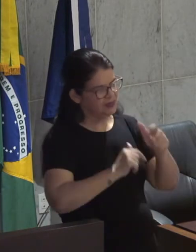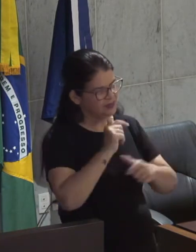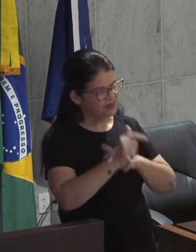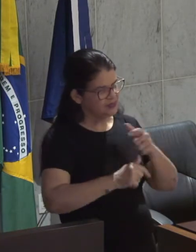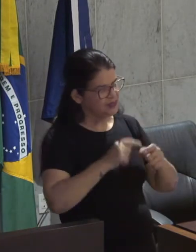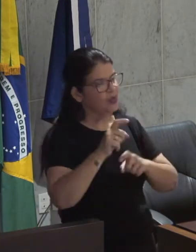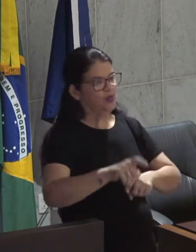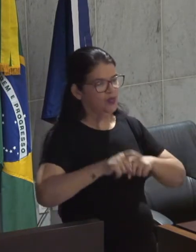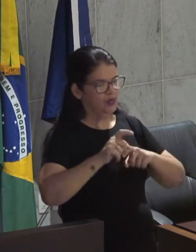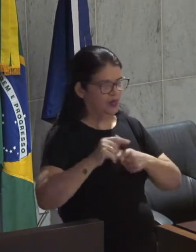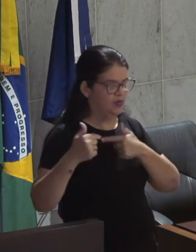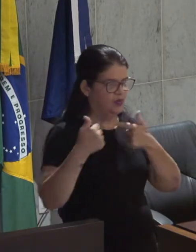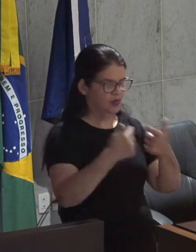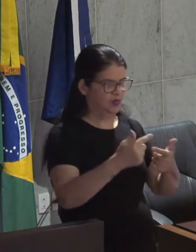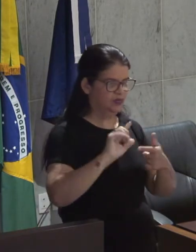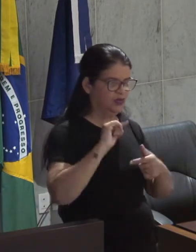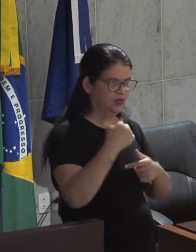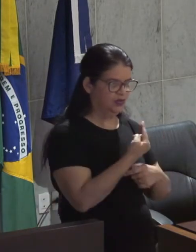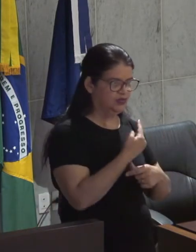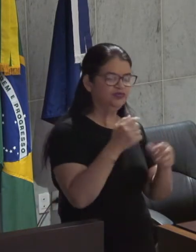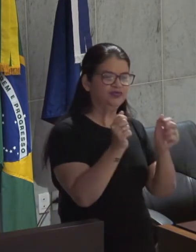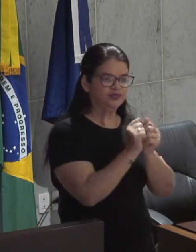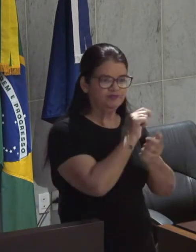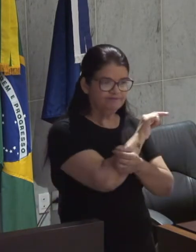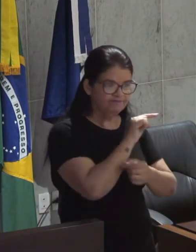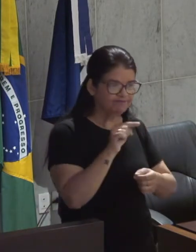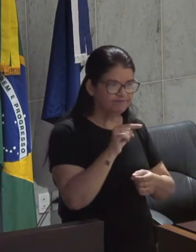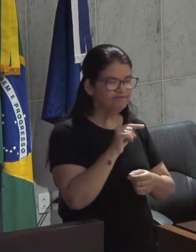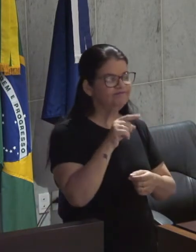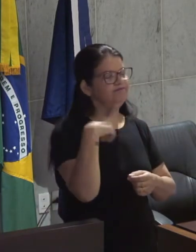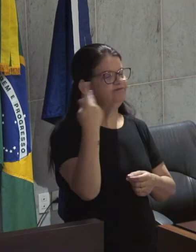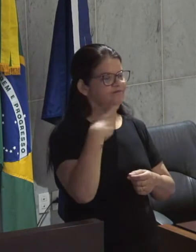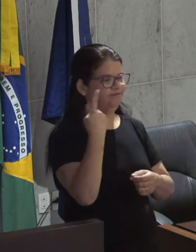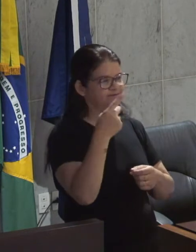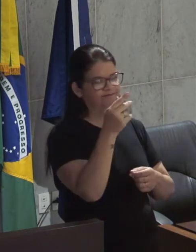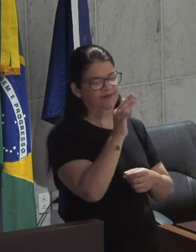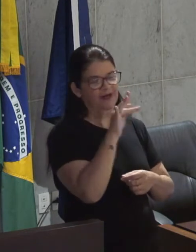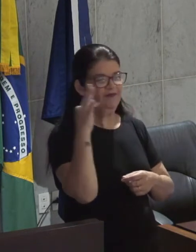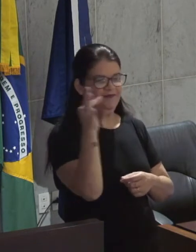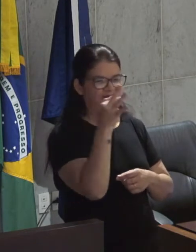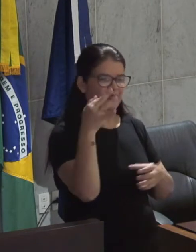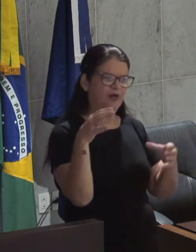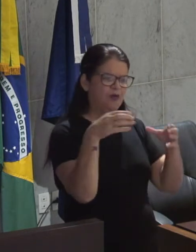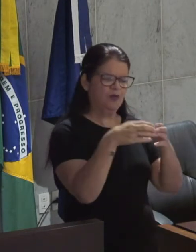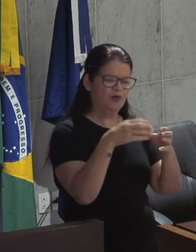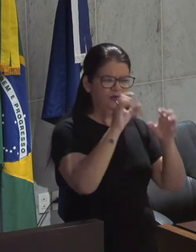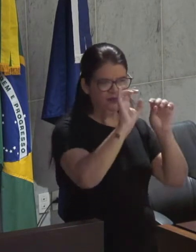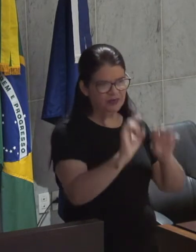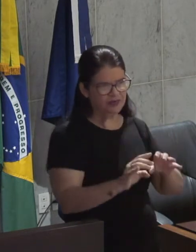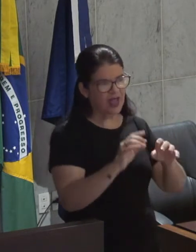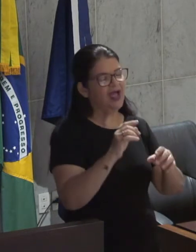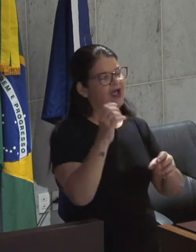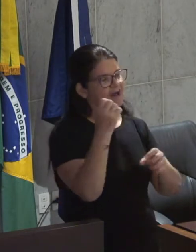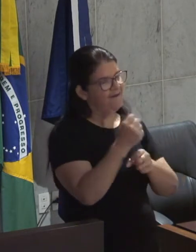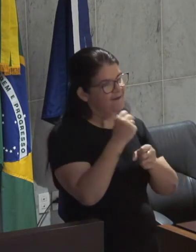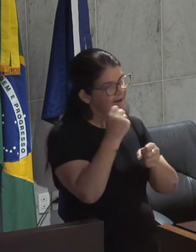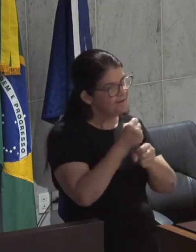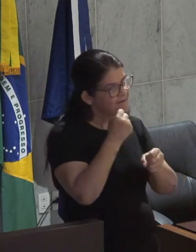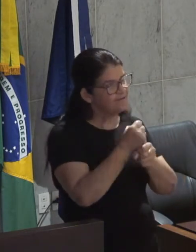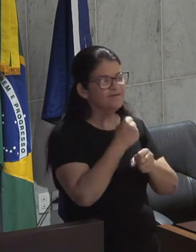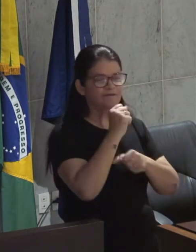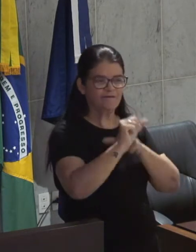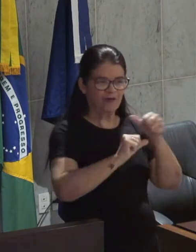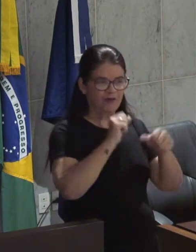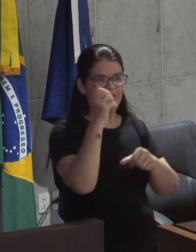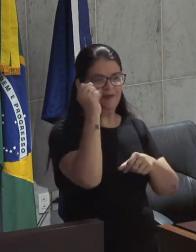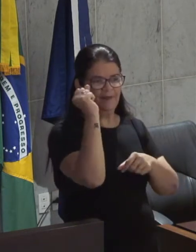E nós fomos para a luta, junto com vocês, no Parlamento Federal, na Comissão Especial da Reforma da Previdência, mas também aqui nas